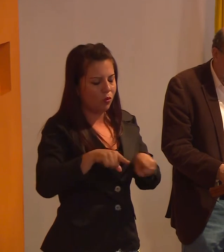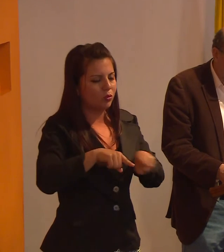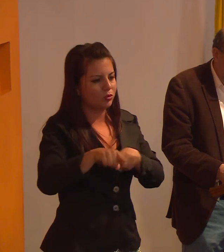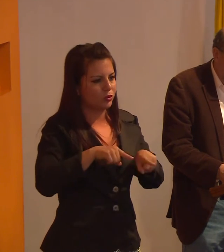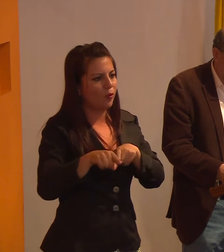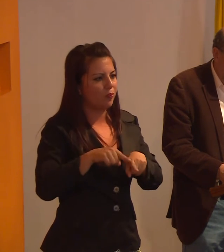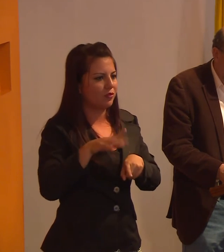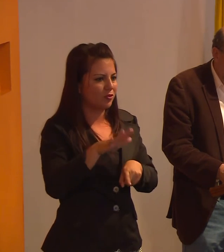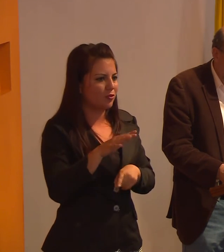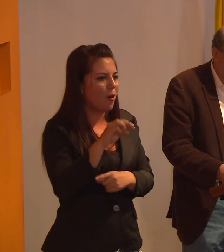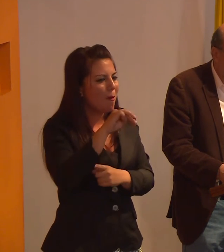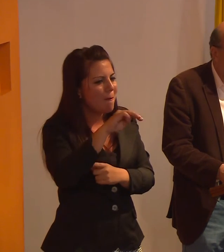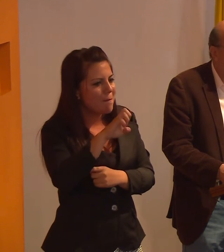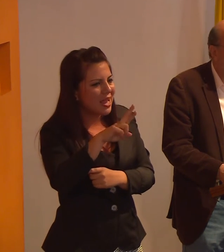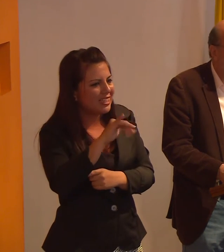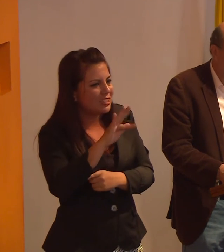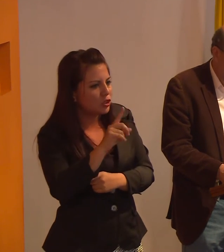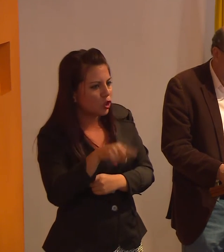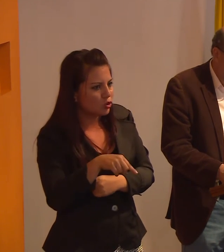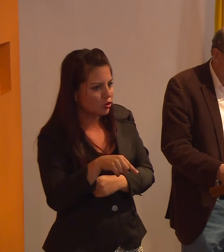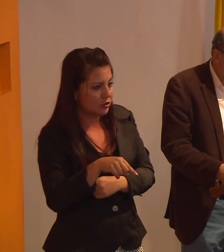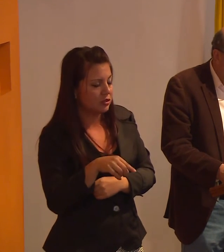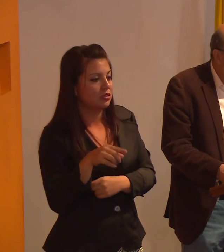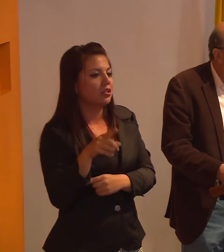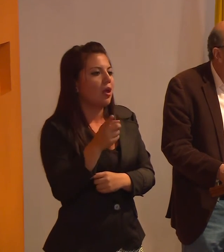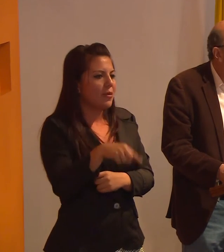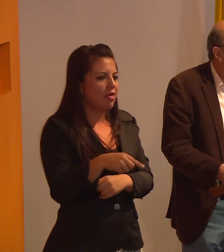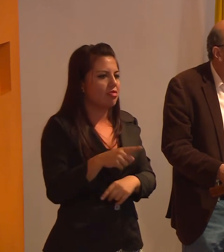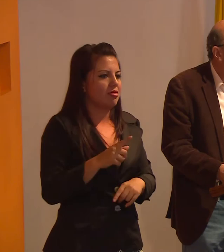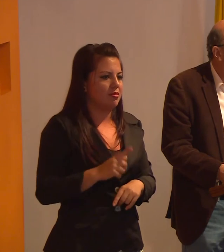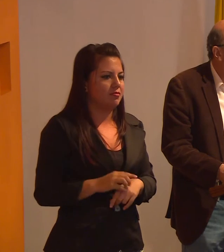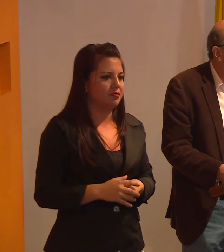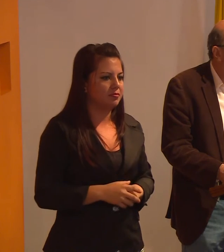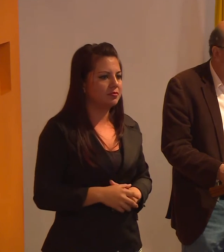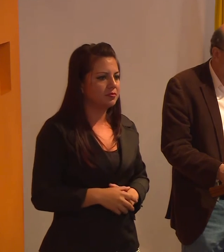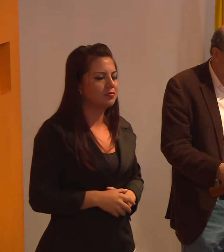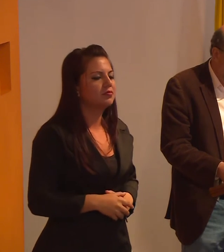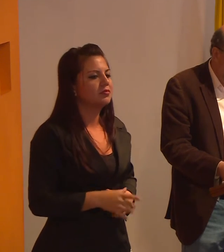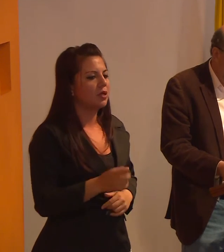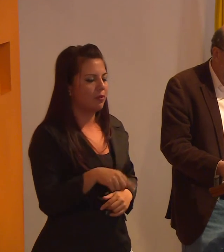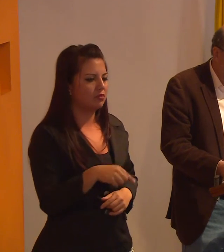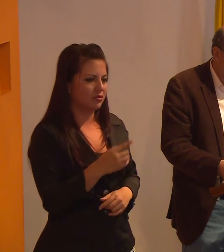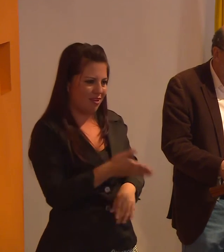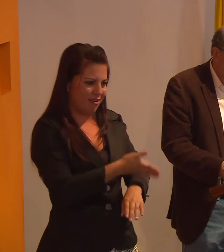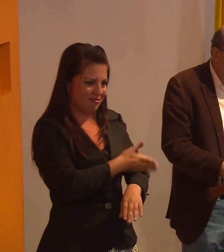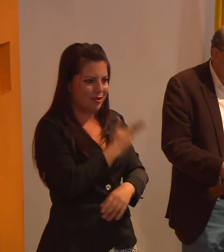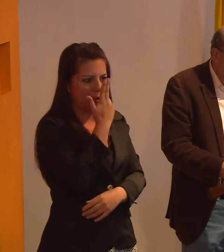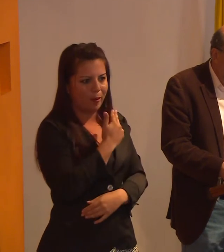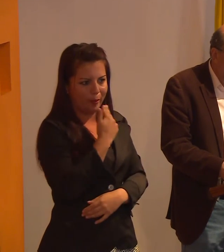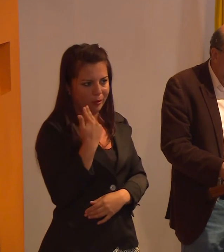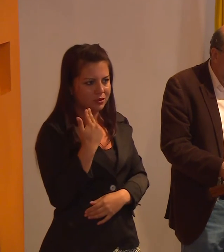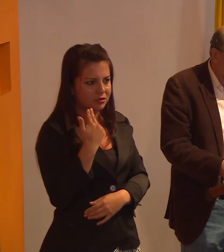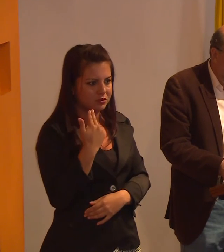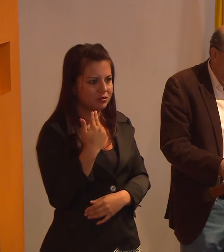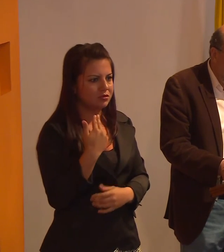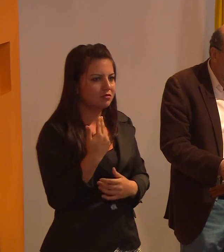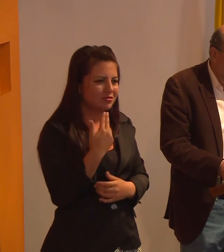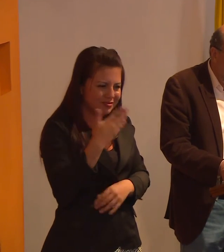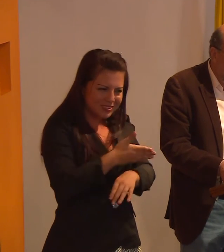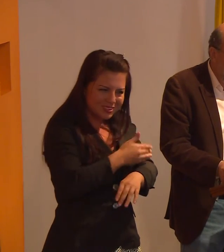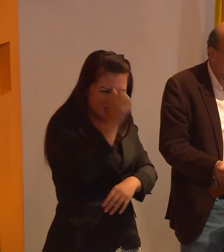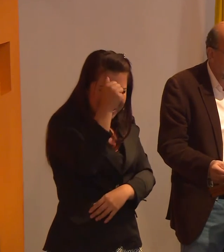Consolidamos el tiempo completo equivalente. Cumplimos nuestro compromiso de vincular